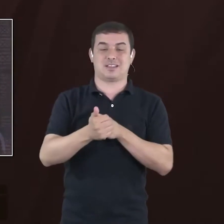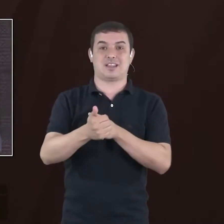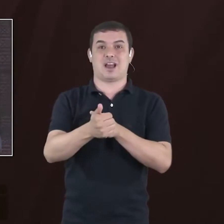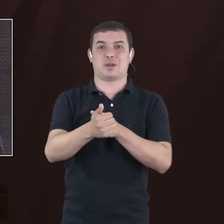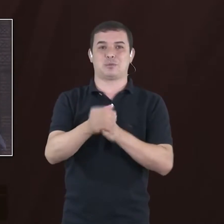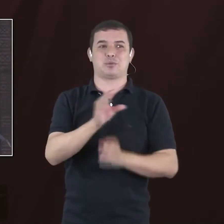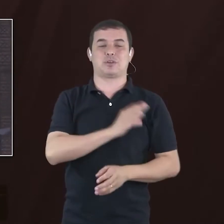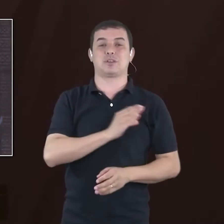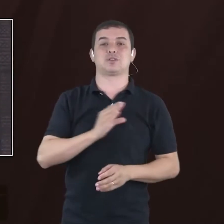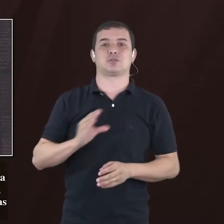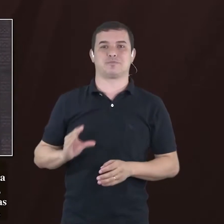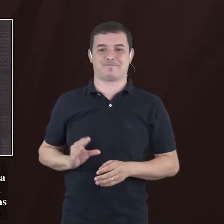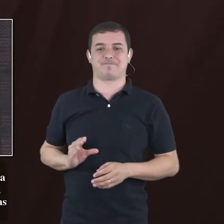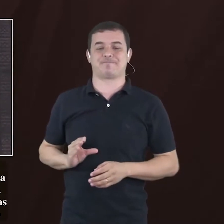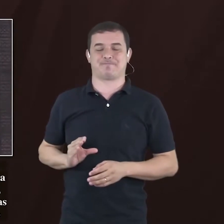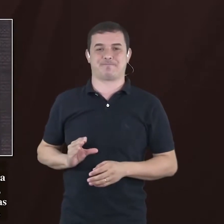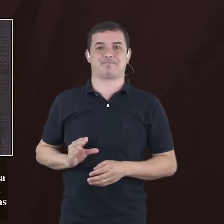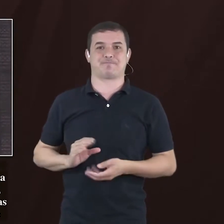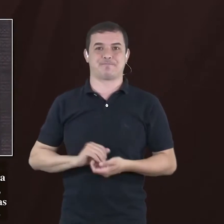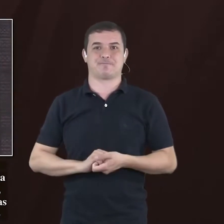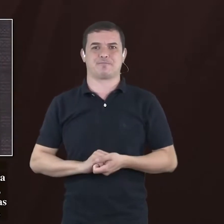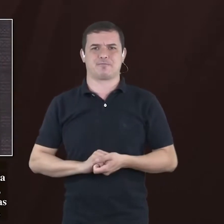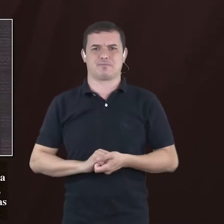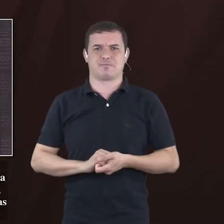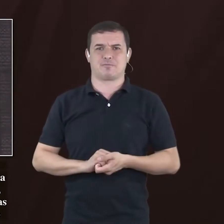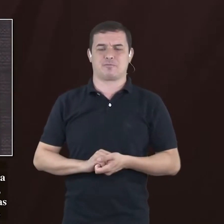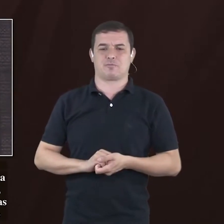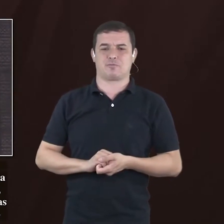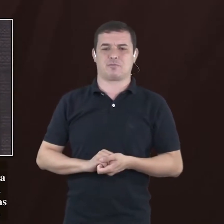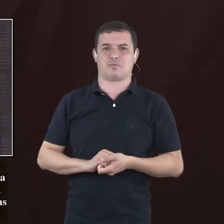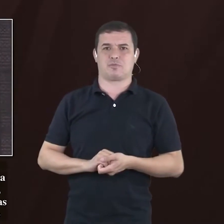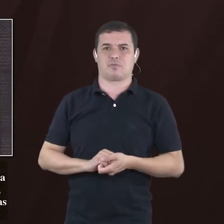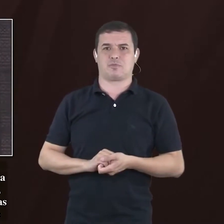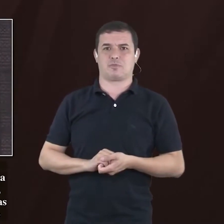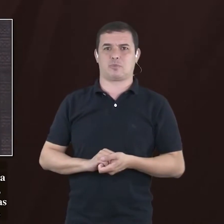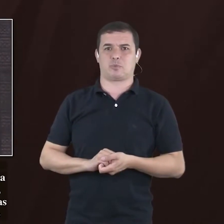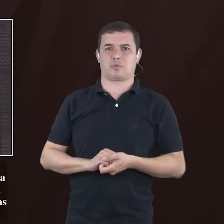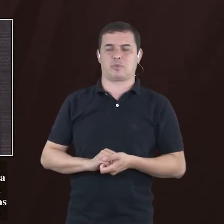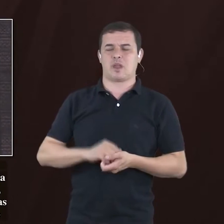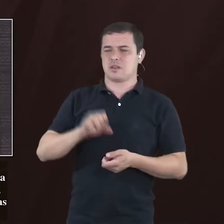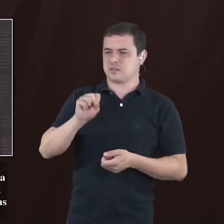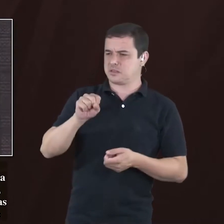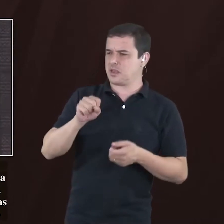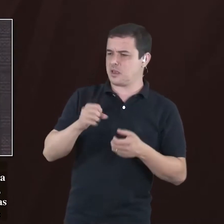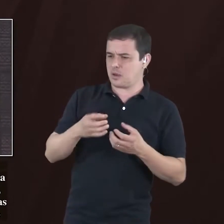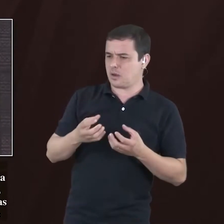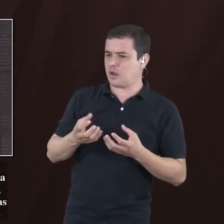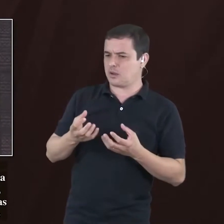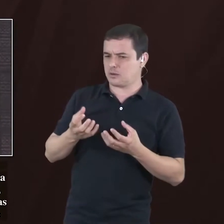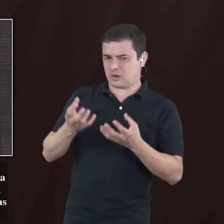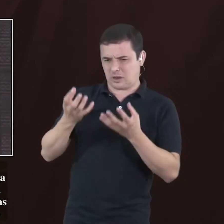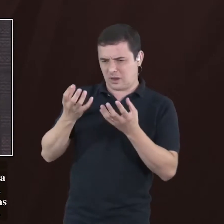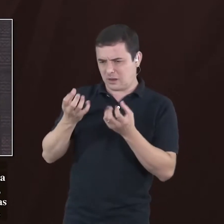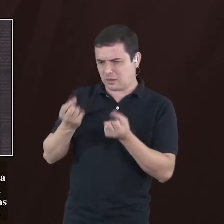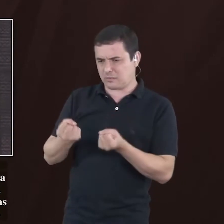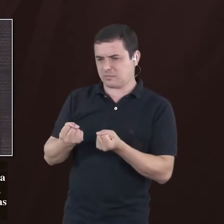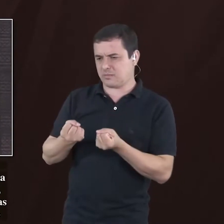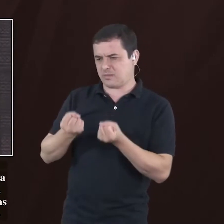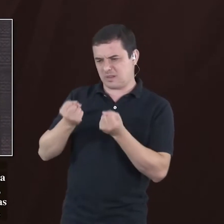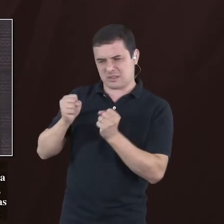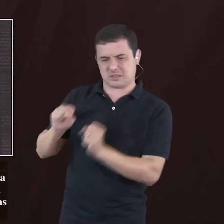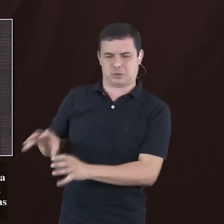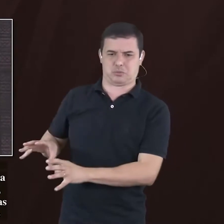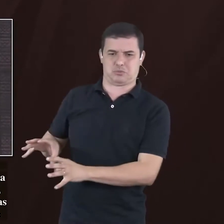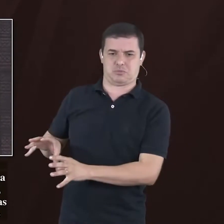Cristo. Sim, deveras considero tudo como perda por causa da sublimidade do conhecimento de